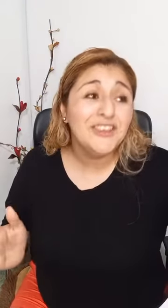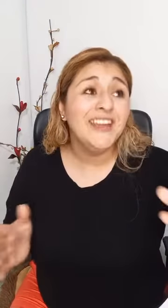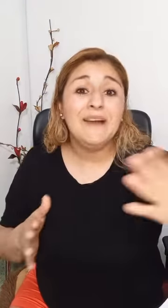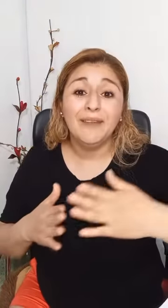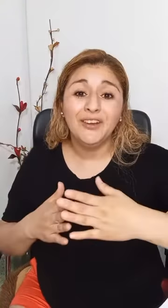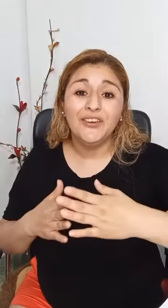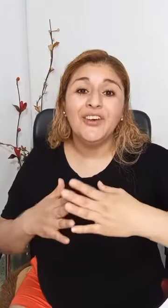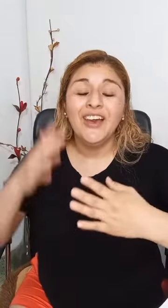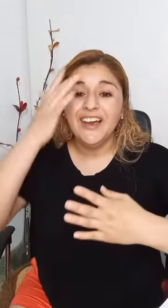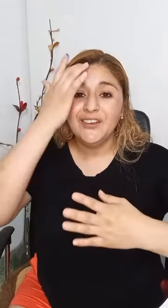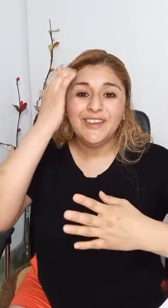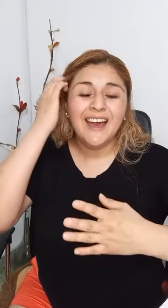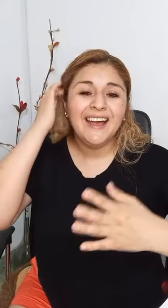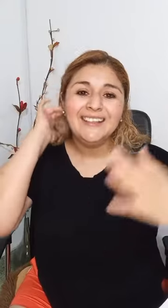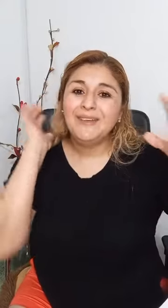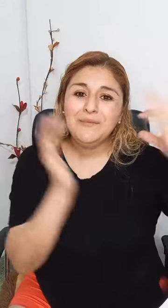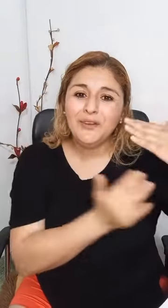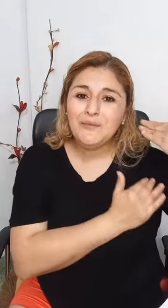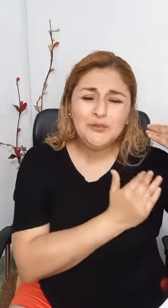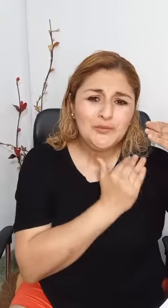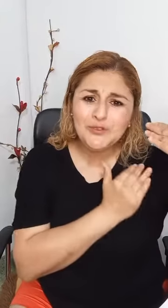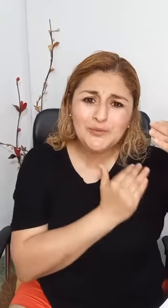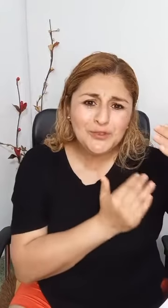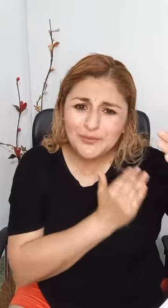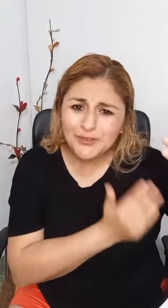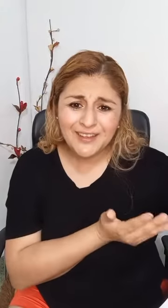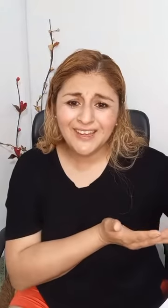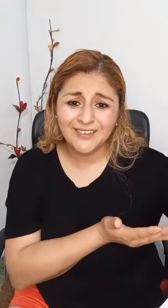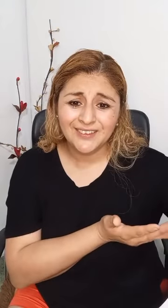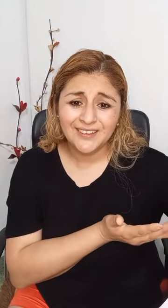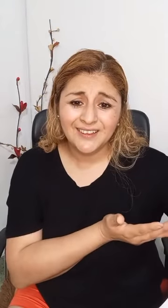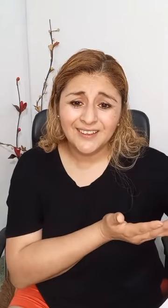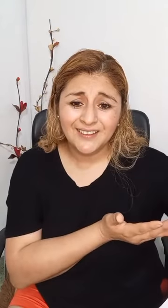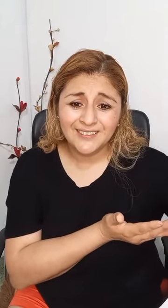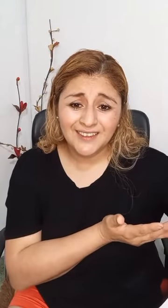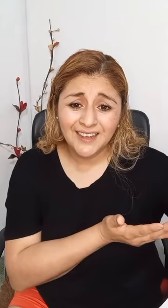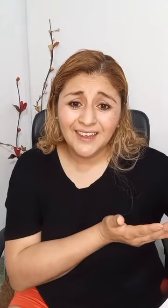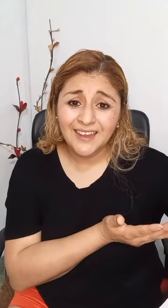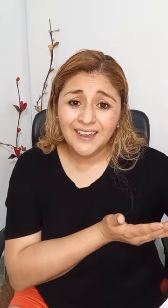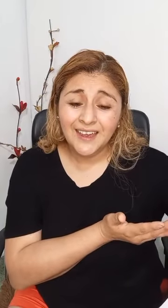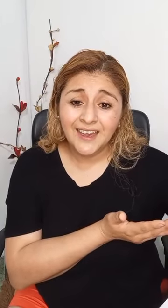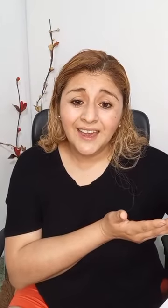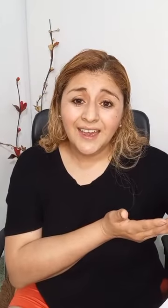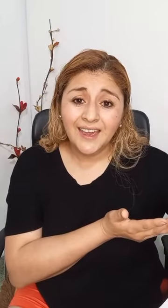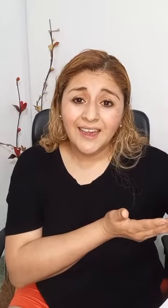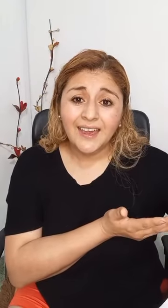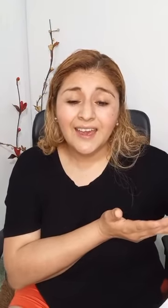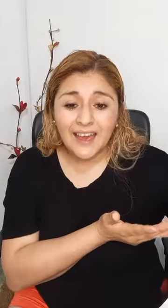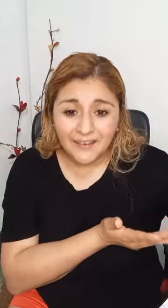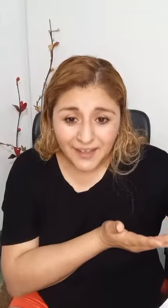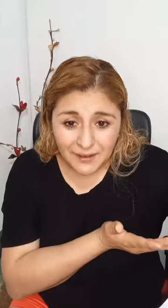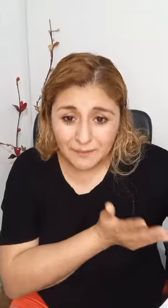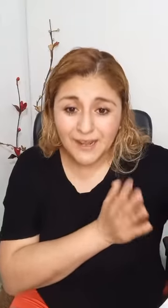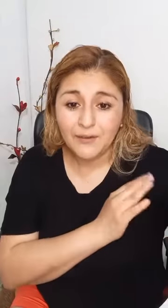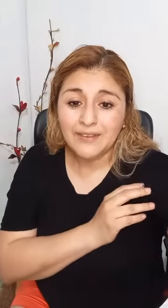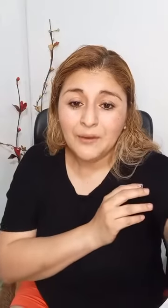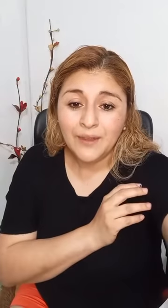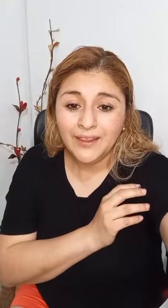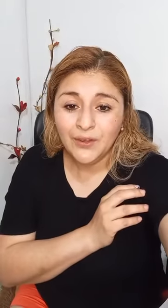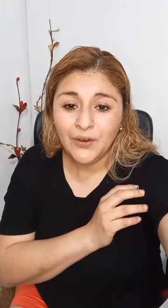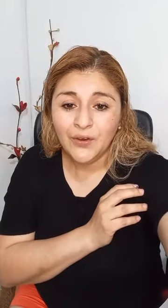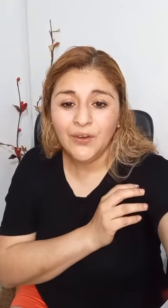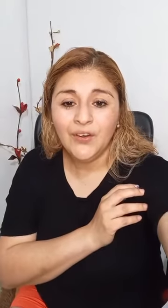los que el Señor quiera, pero, o sea, vivimos de muchos, muchos, muchos, muchos años, ¿sí? A ver, espero